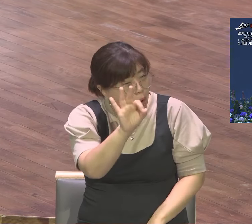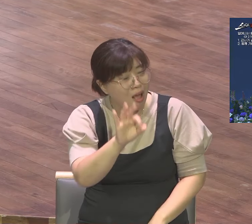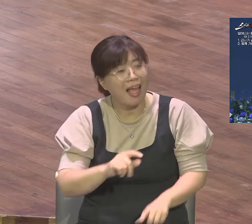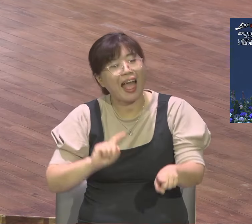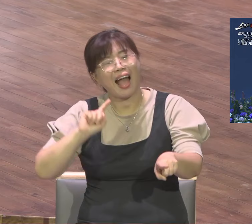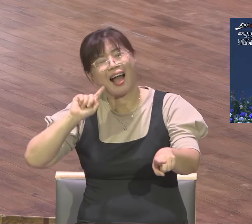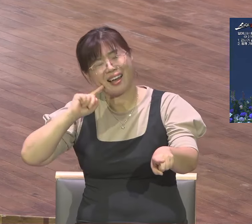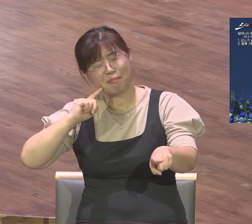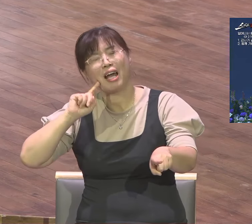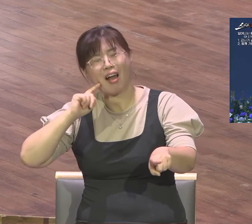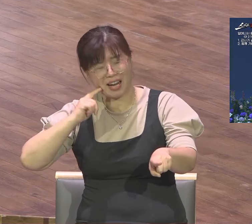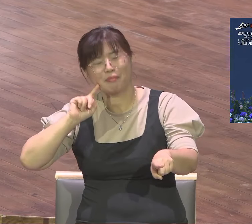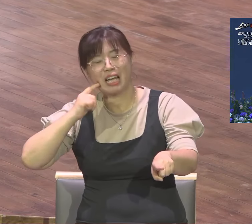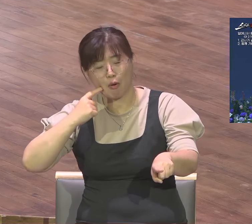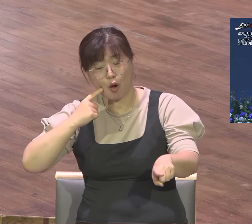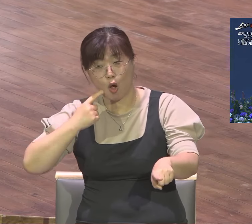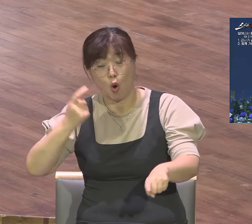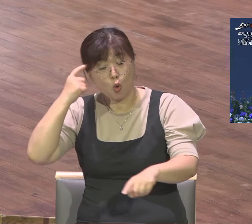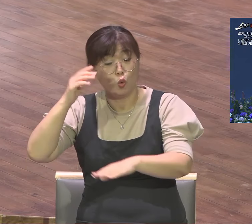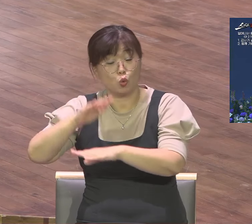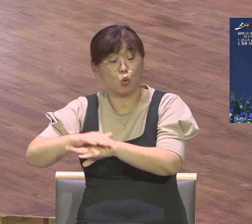시커먼 장막.